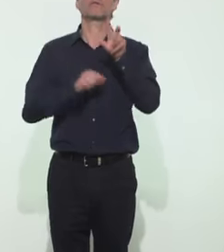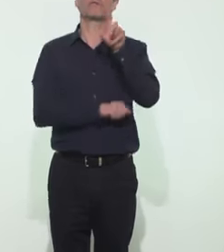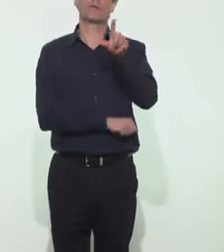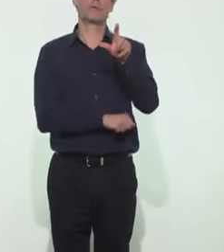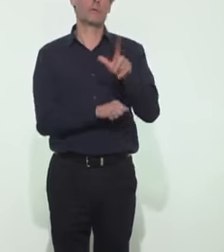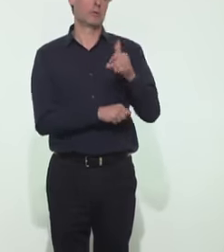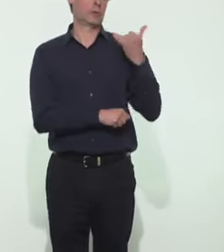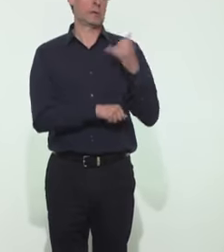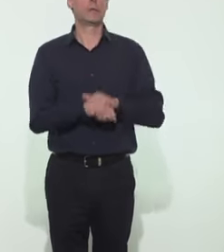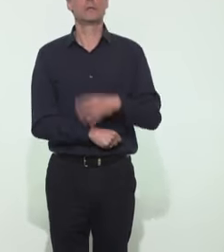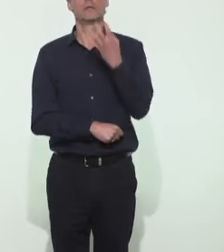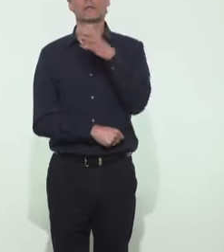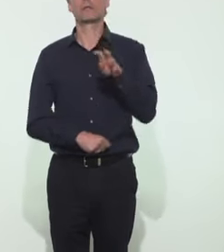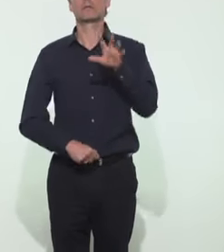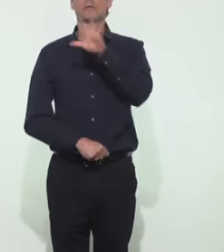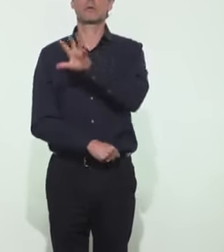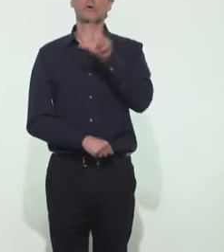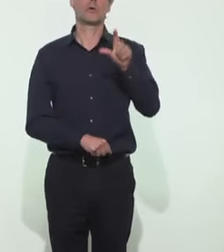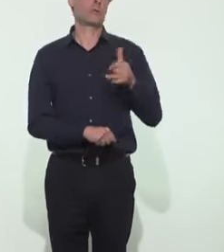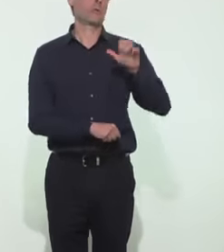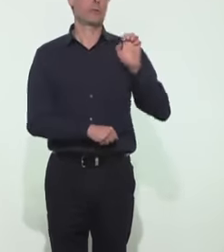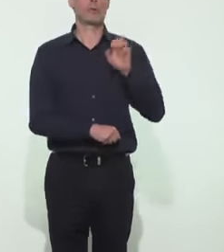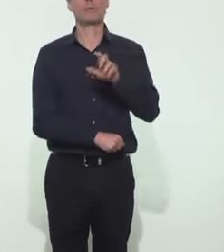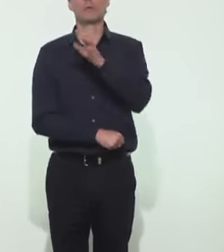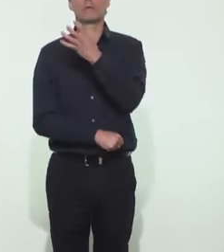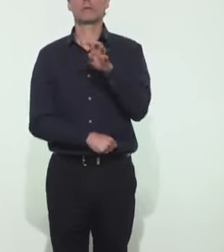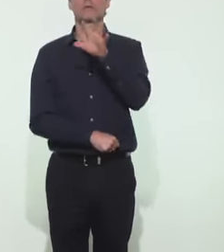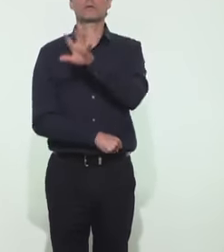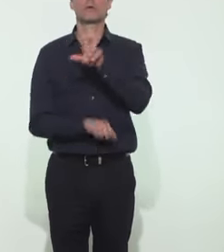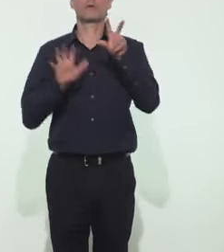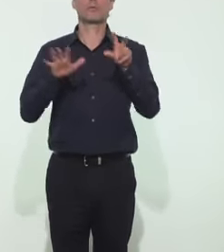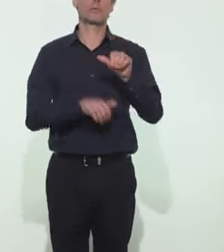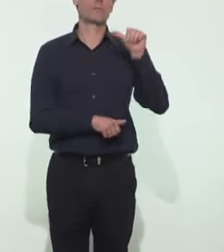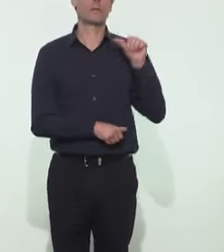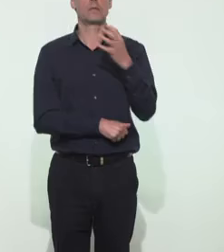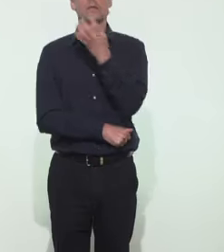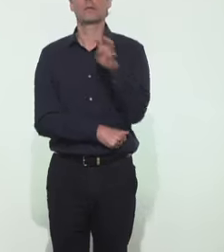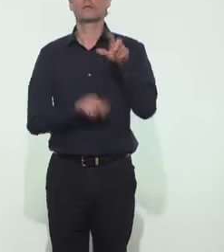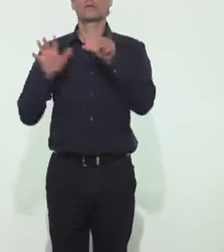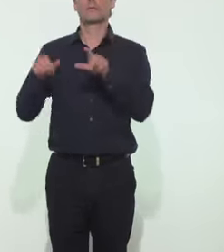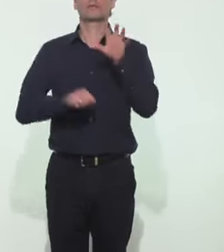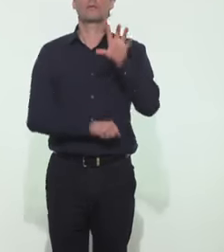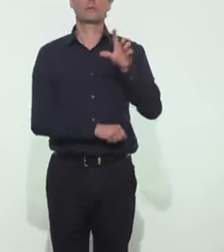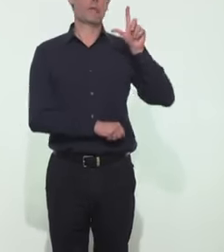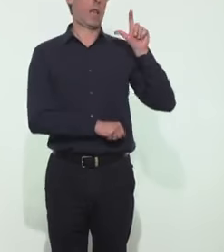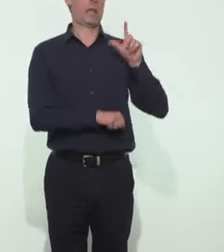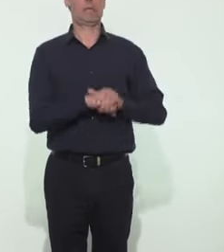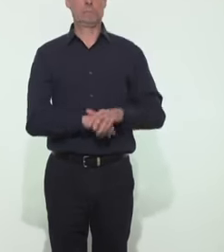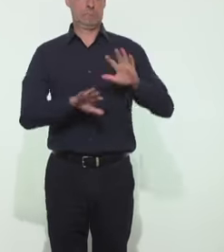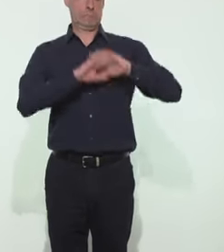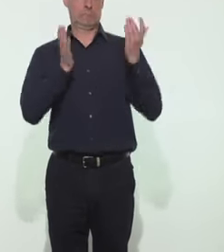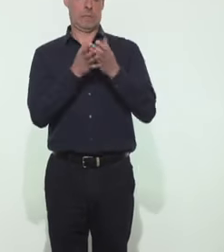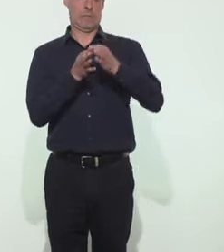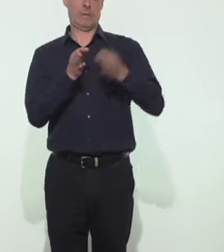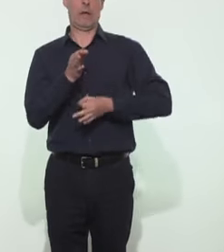jeudi 452 mercredi 458 mardi et 475 lundi il correspond bien aux soldes de